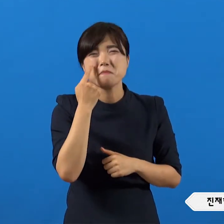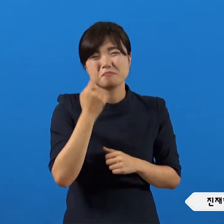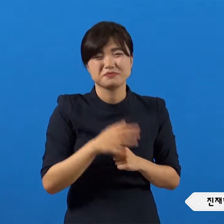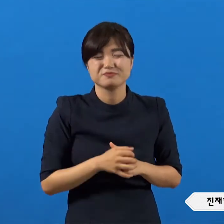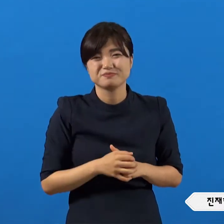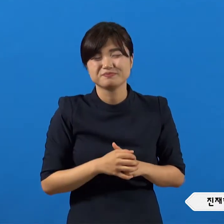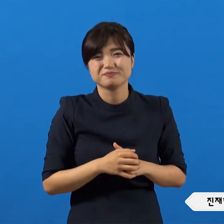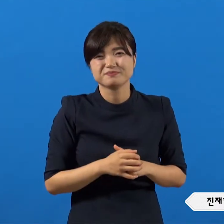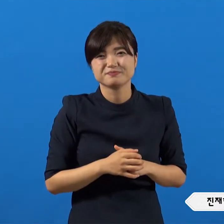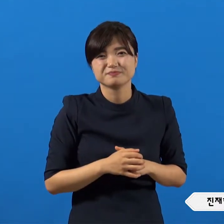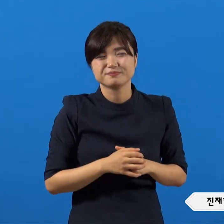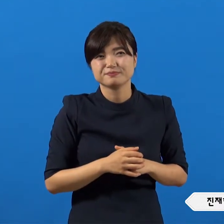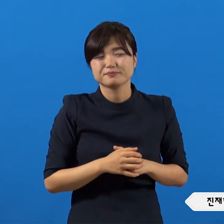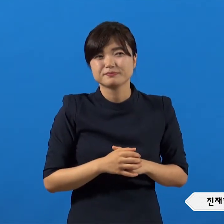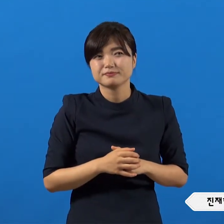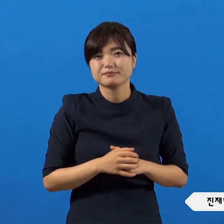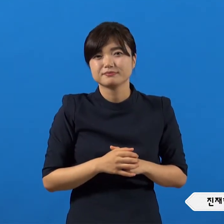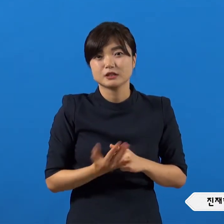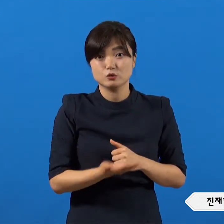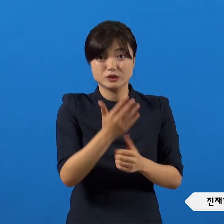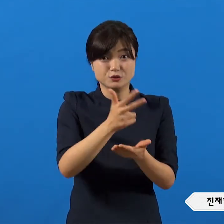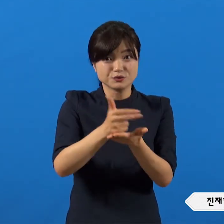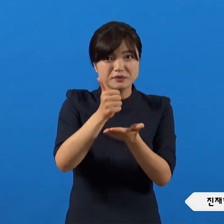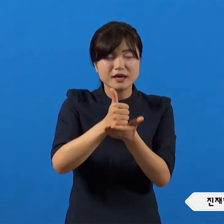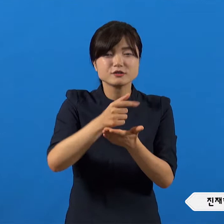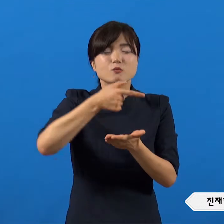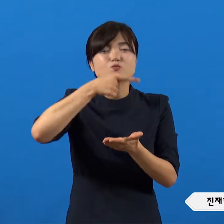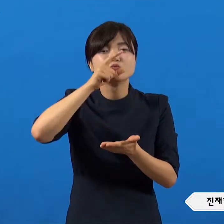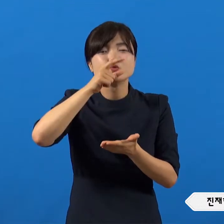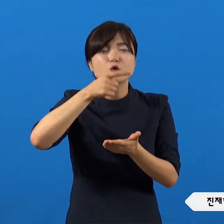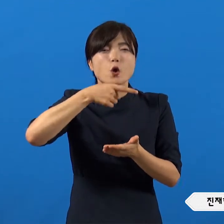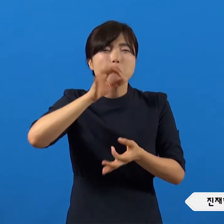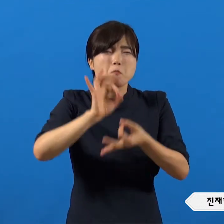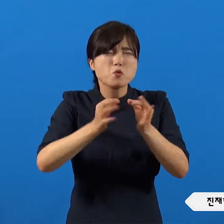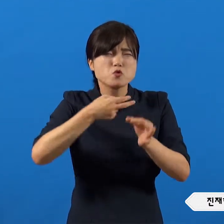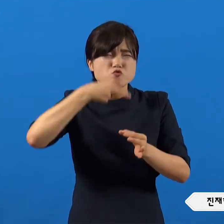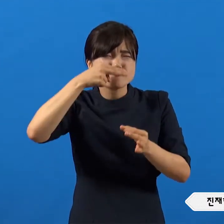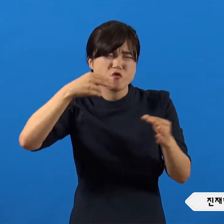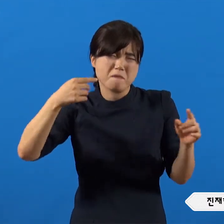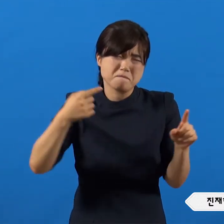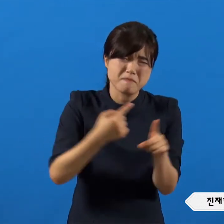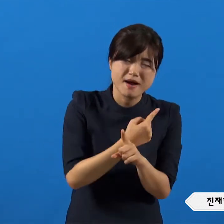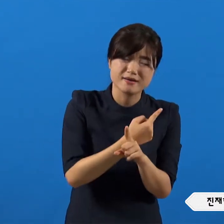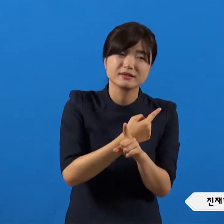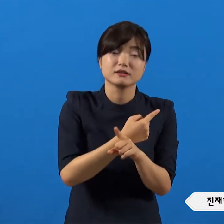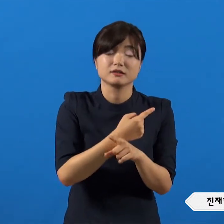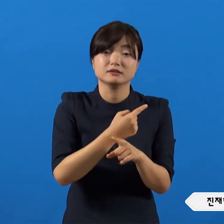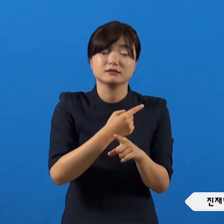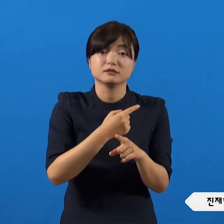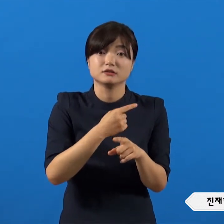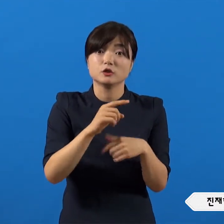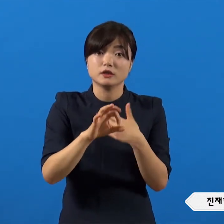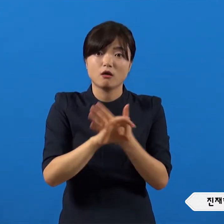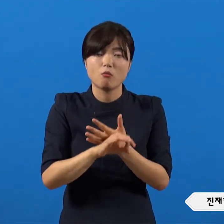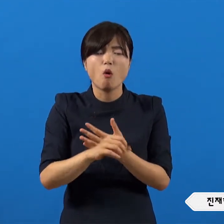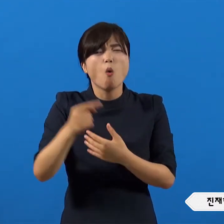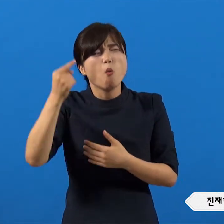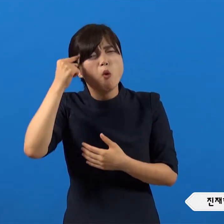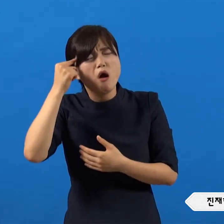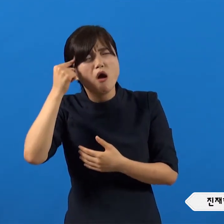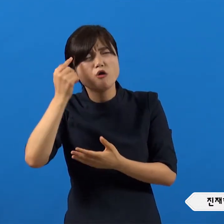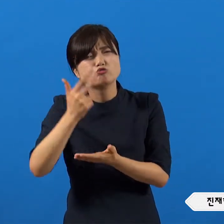보십시오. 우리 주님께서 물을 포도주로 바뀌게 하셨다면 왜